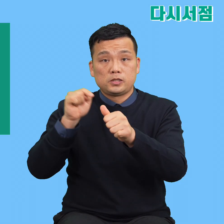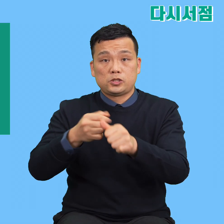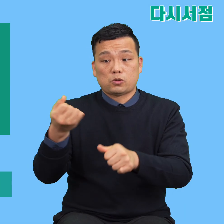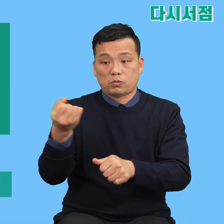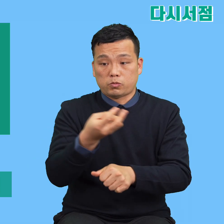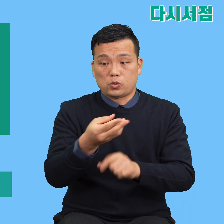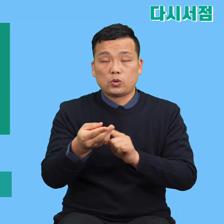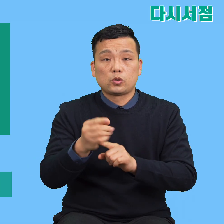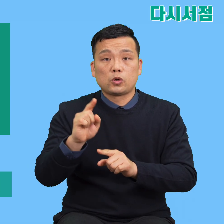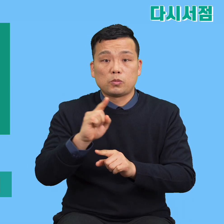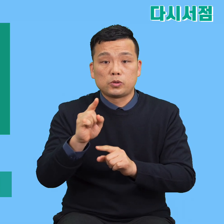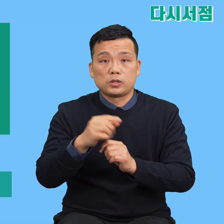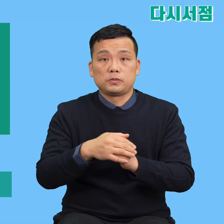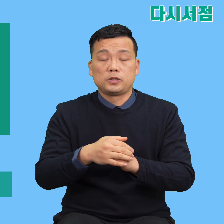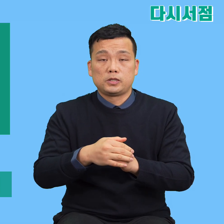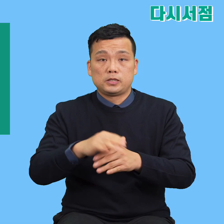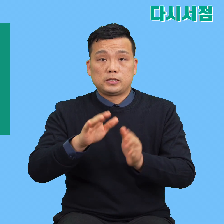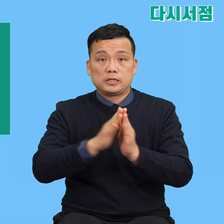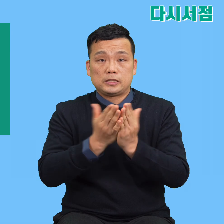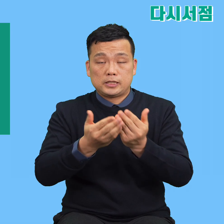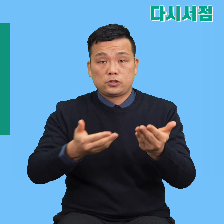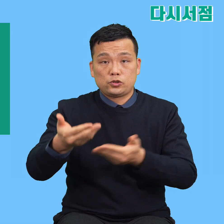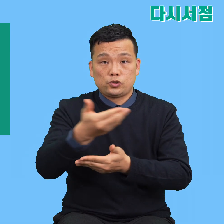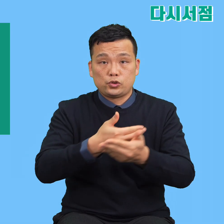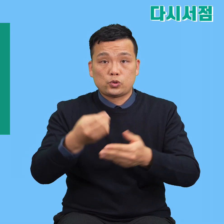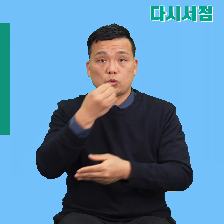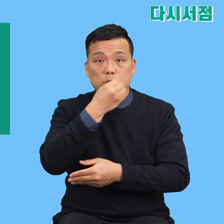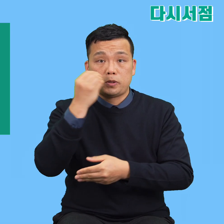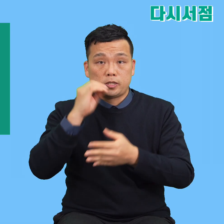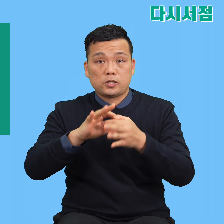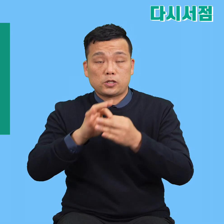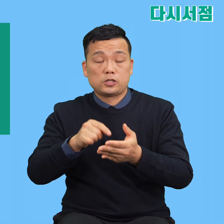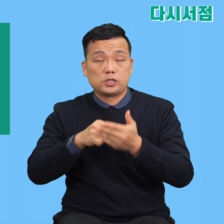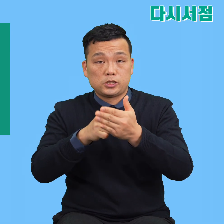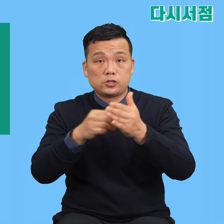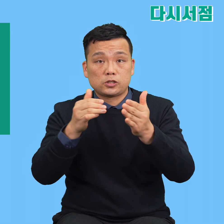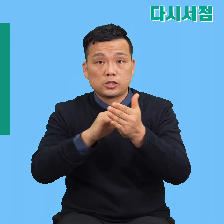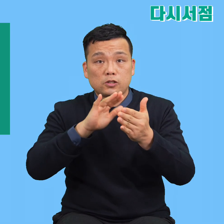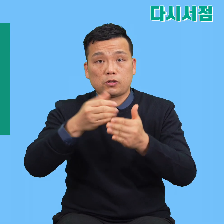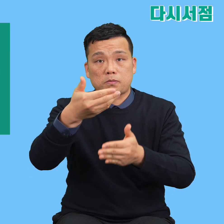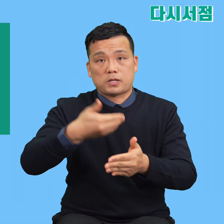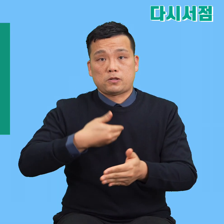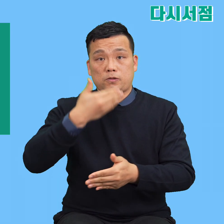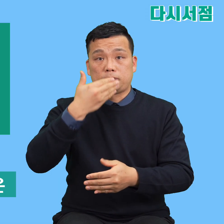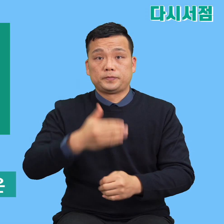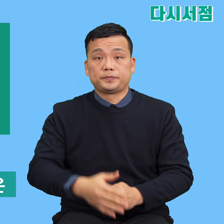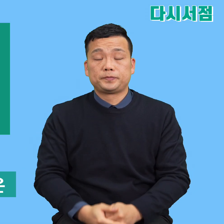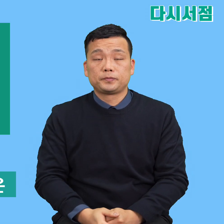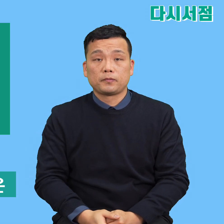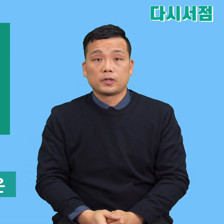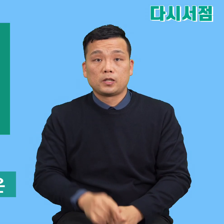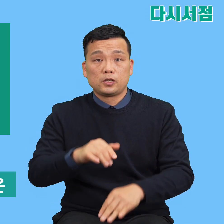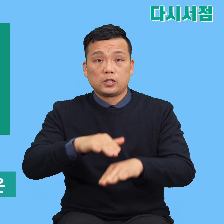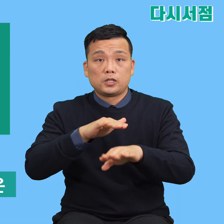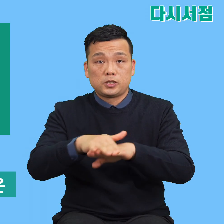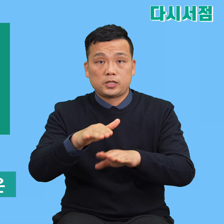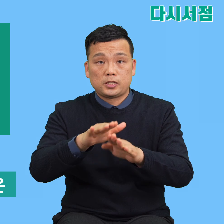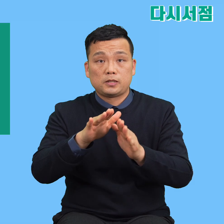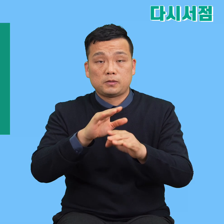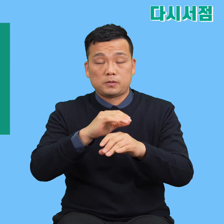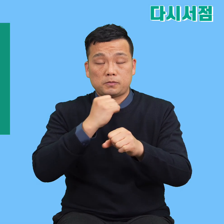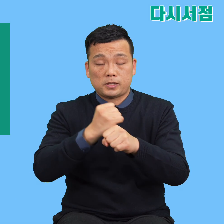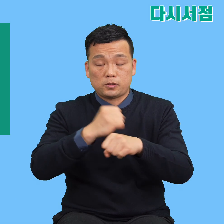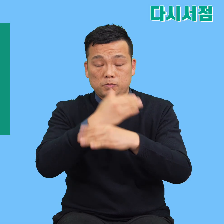고유번호는 서지정보유통지원 시스템 홈페이지에 접속해 발급받으면 됩니다. 이렇게 해서 만들어진